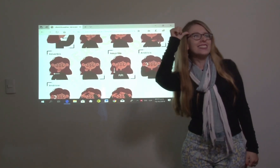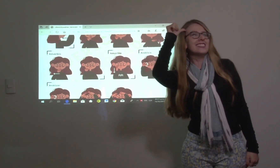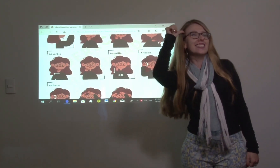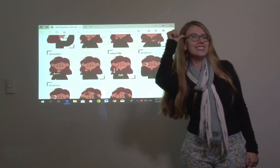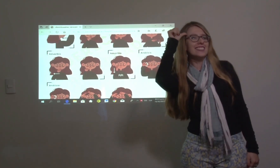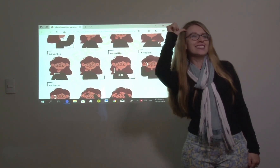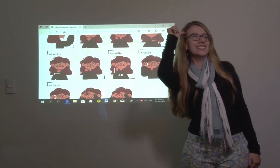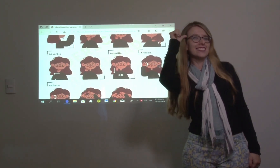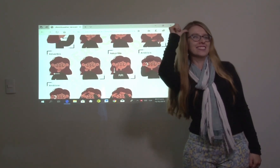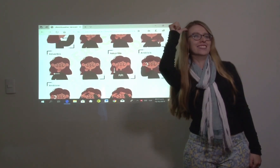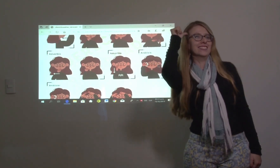Análisis.